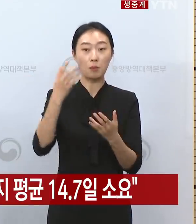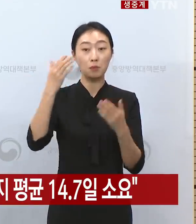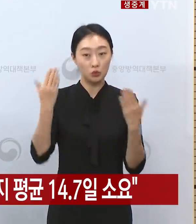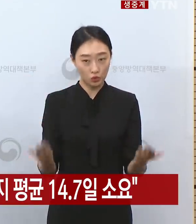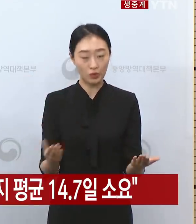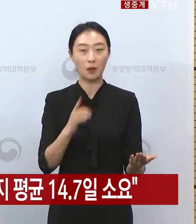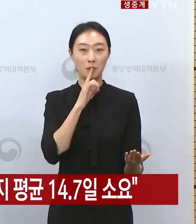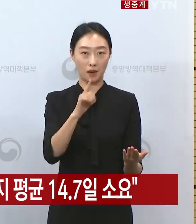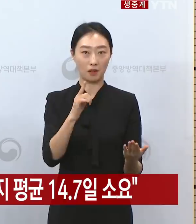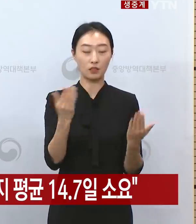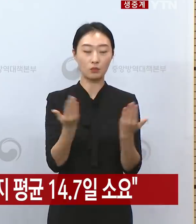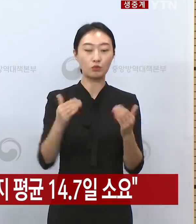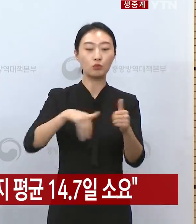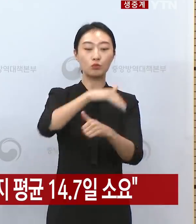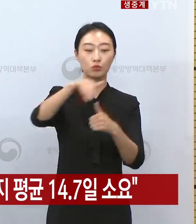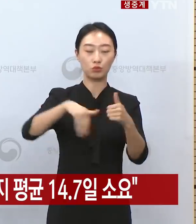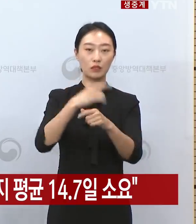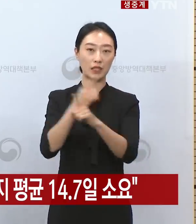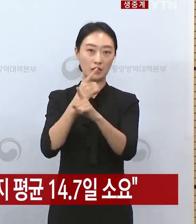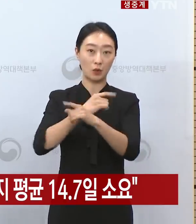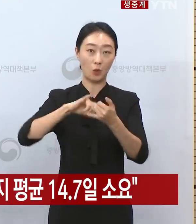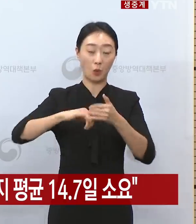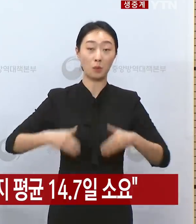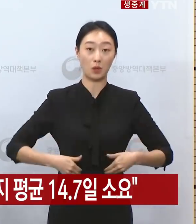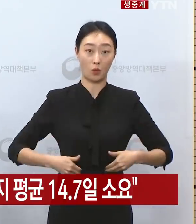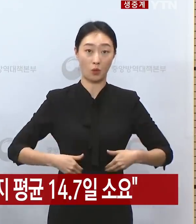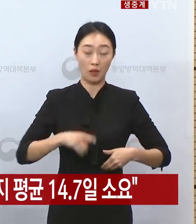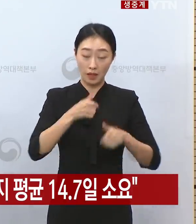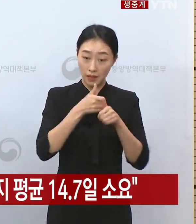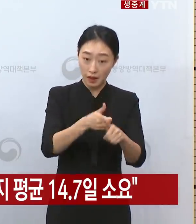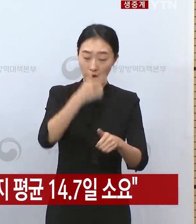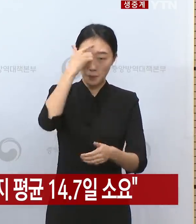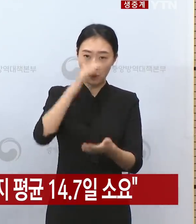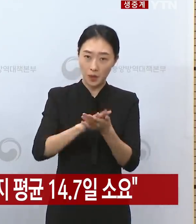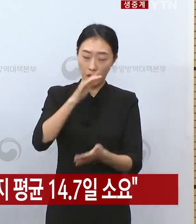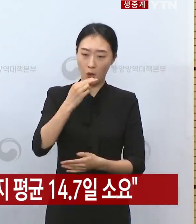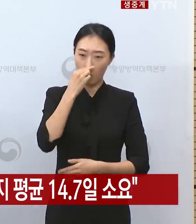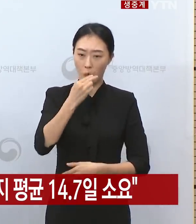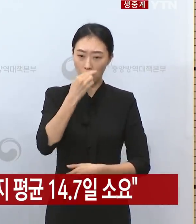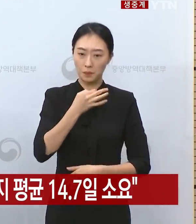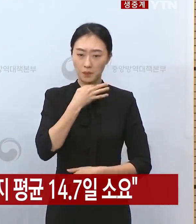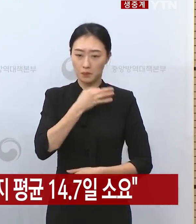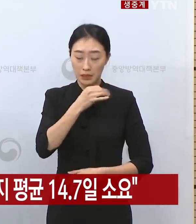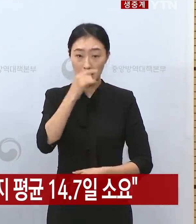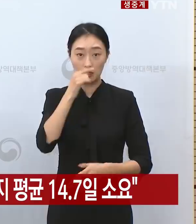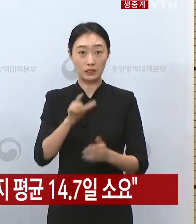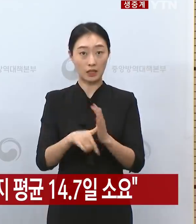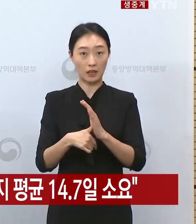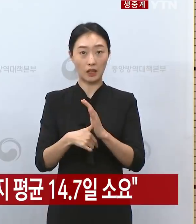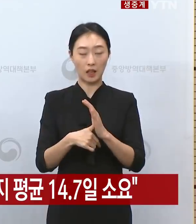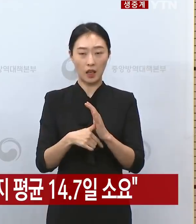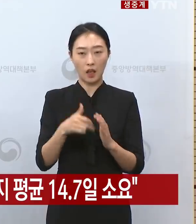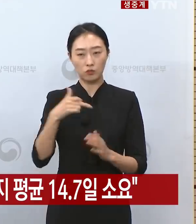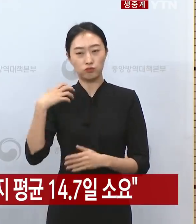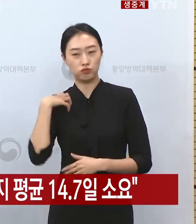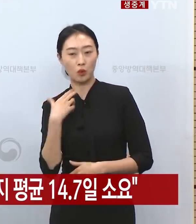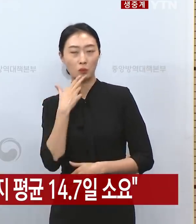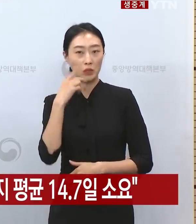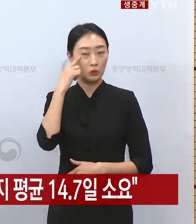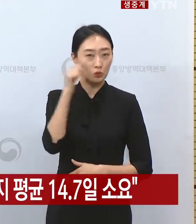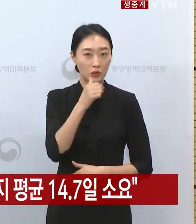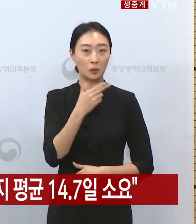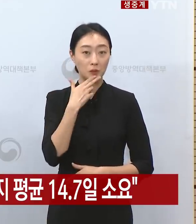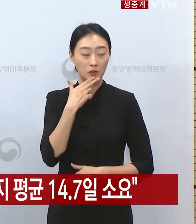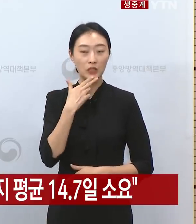근무 여건을 개선하는 게 필요하겠습니다. 이에 따라 발열이나 호흡기 증상이 나타난 사람이 큰 부담 없이 등교나